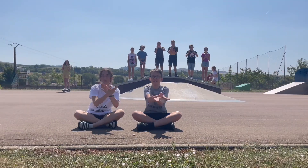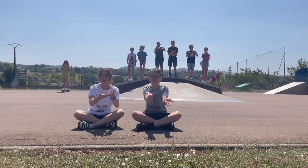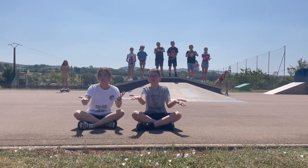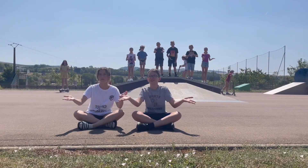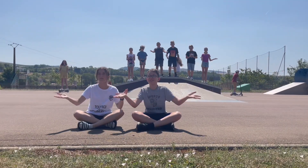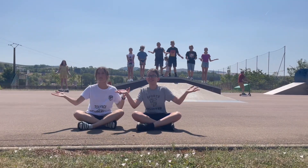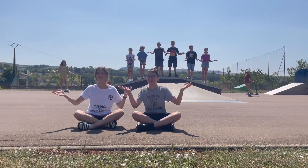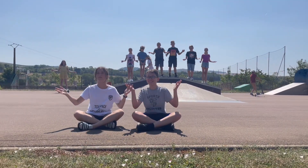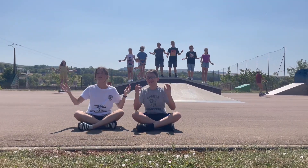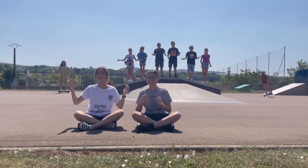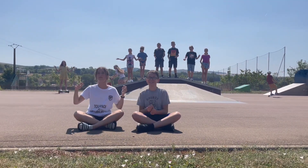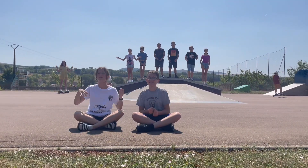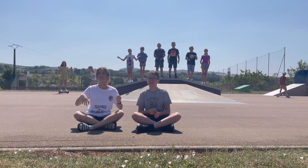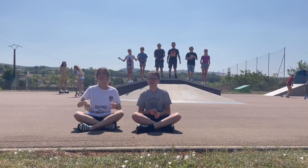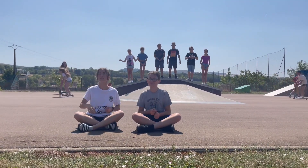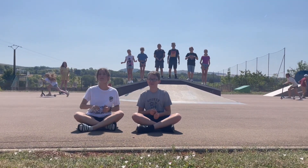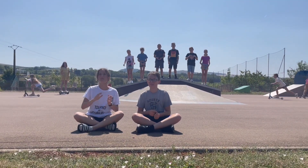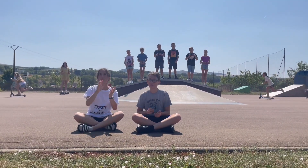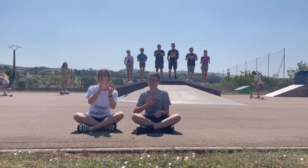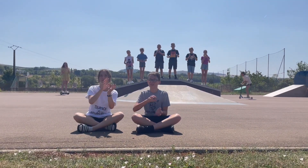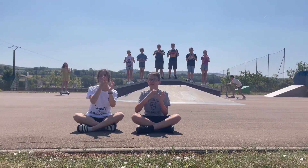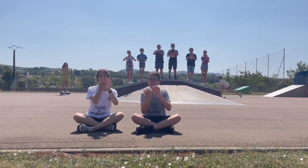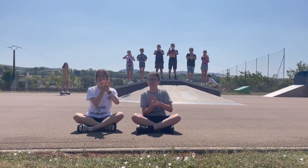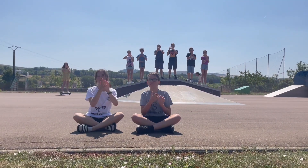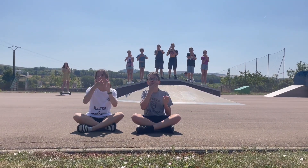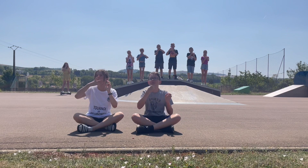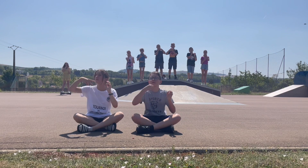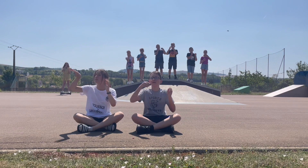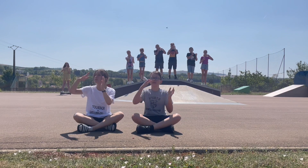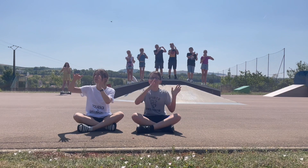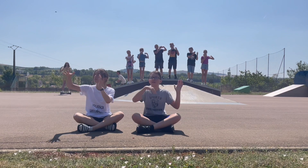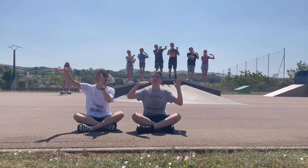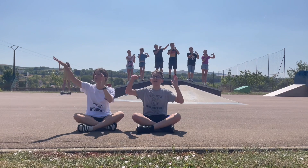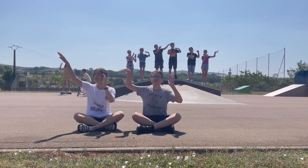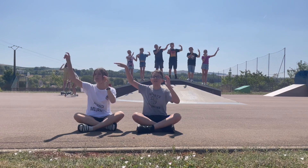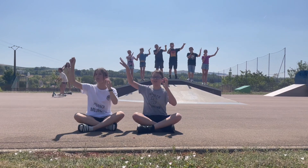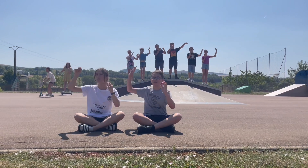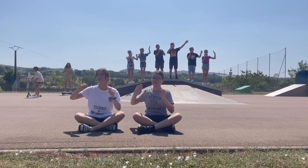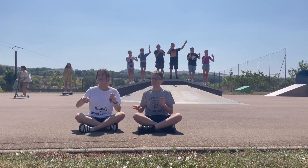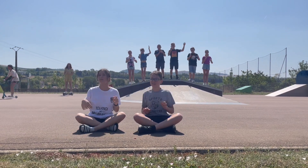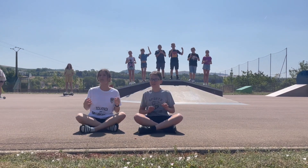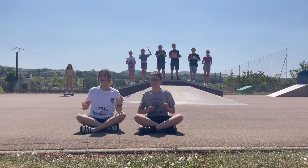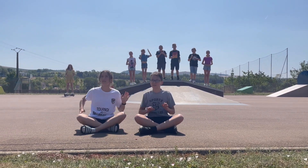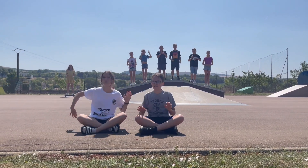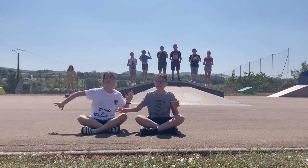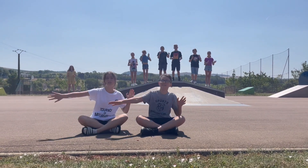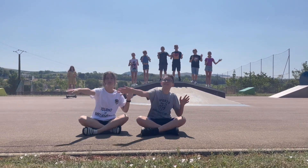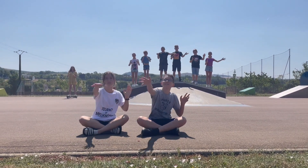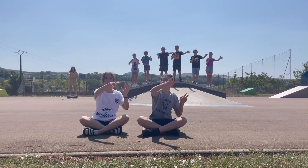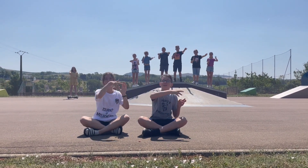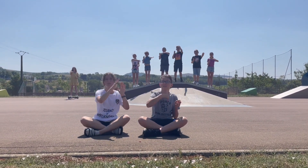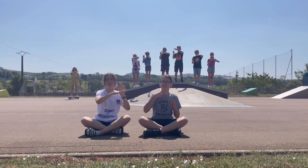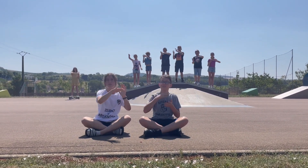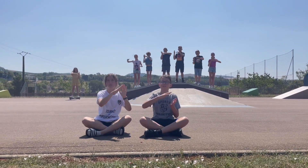chanson. Qui deviendra belle et grande. Si on chante tous